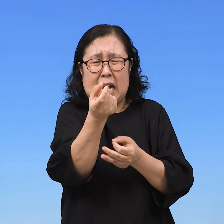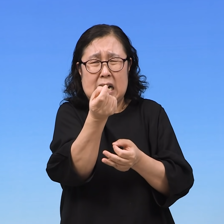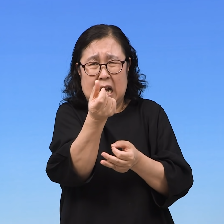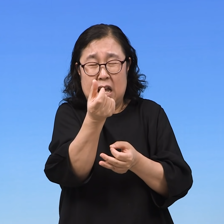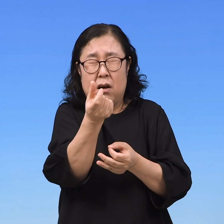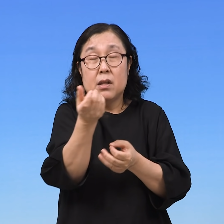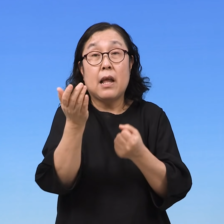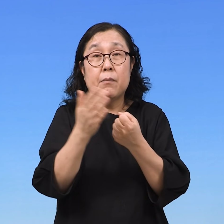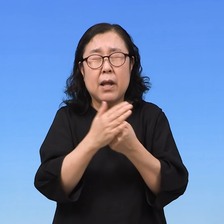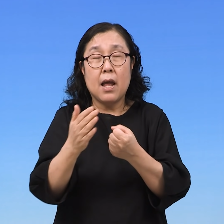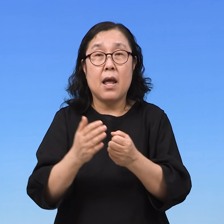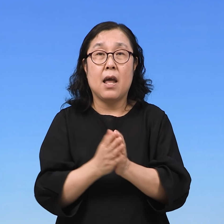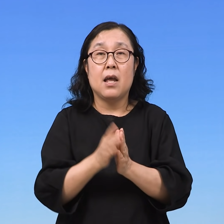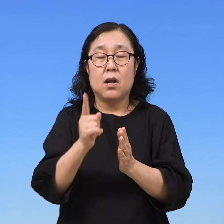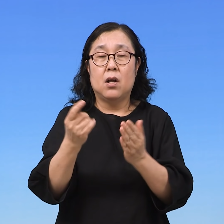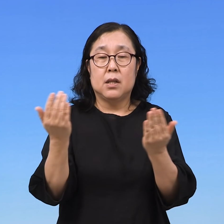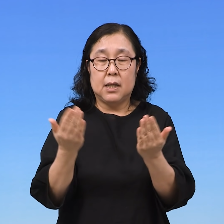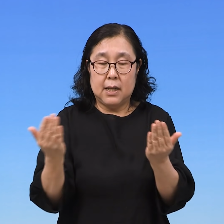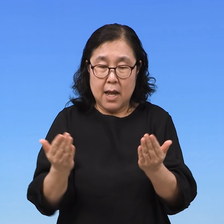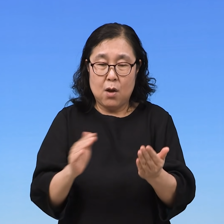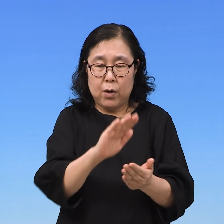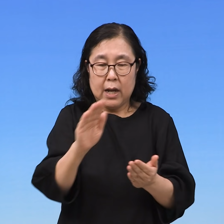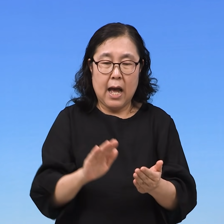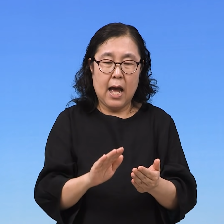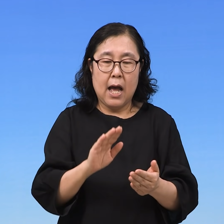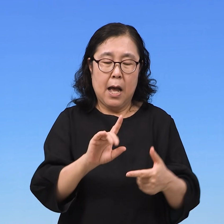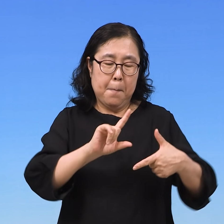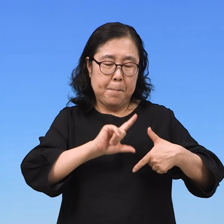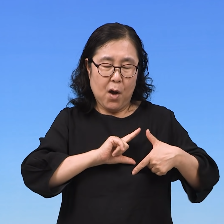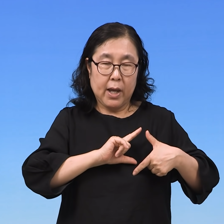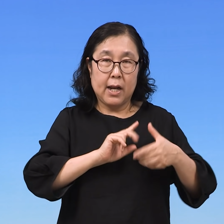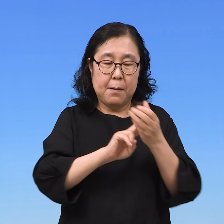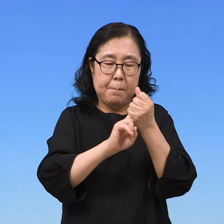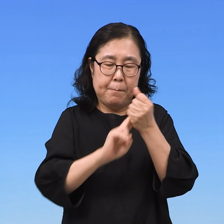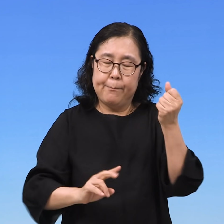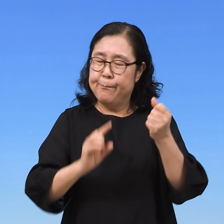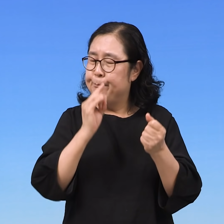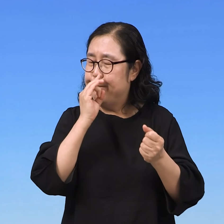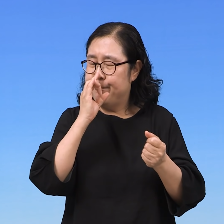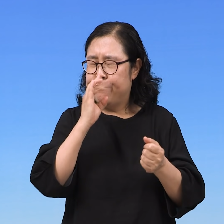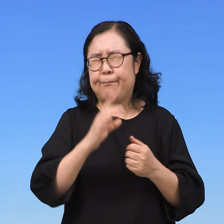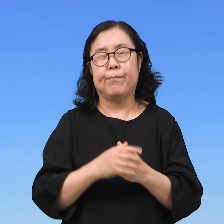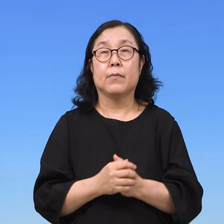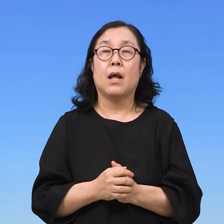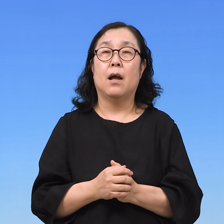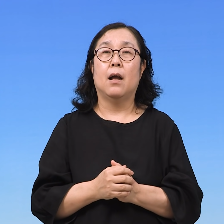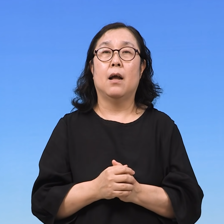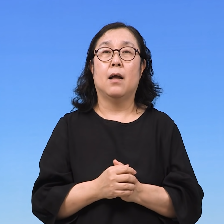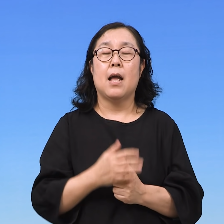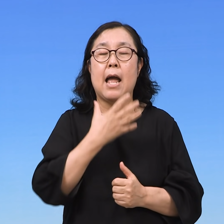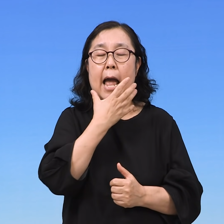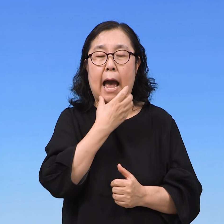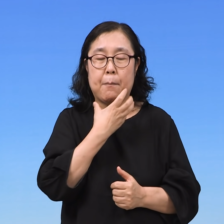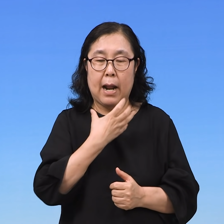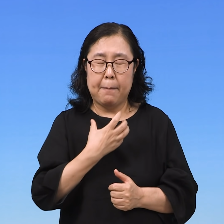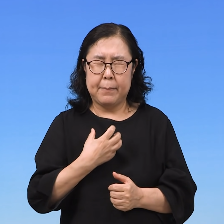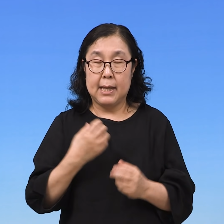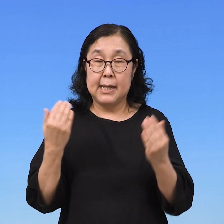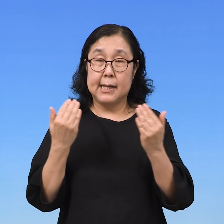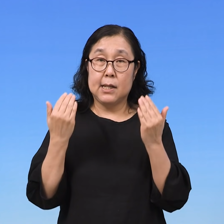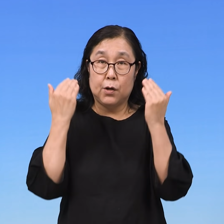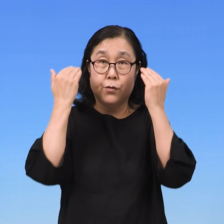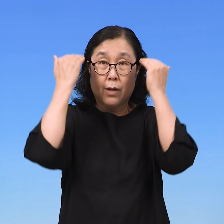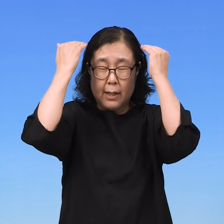아닙니까? 이런 거에 명분을 팔아버리는 짓은 안 되는 거예요. 그래서 아브라함이 참